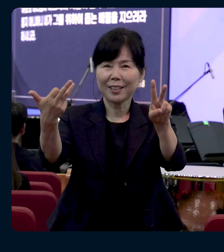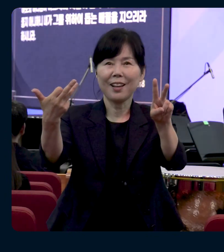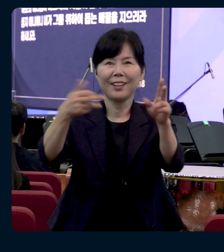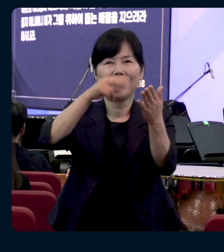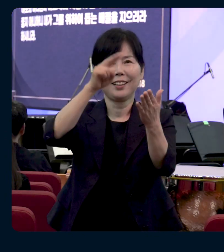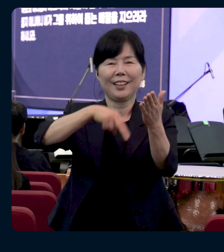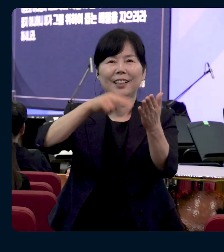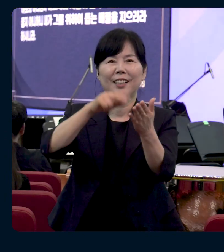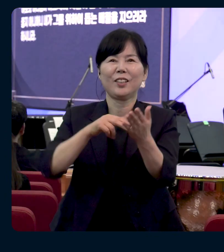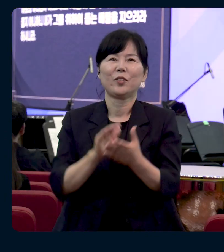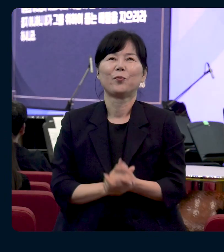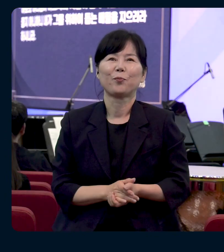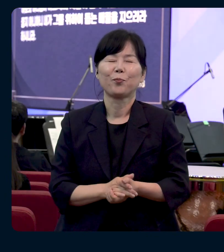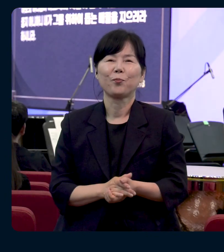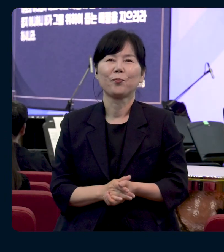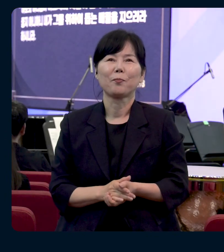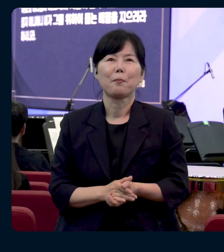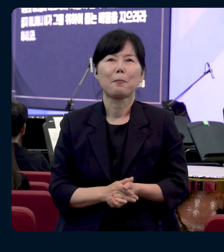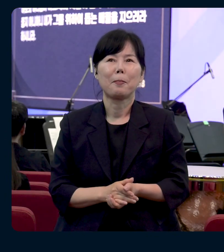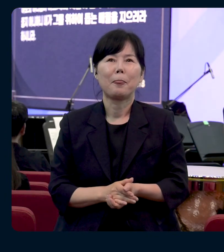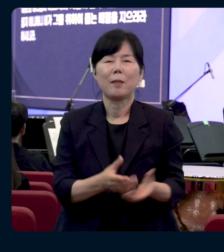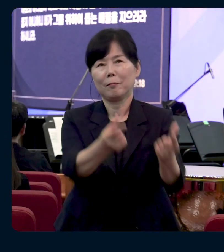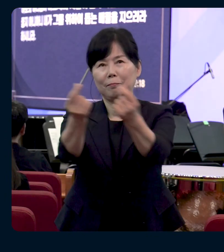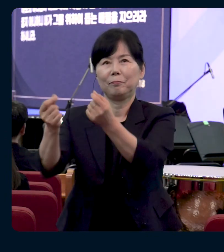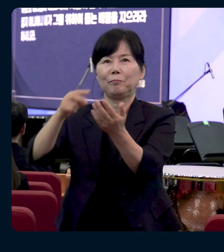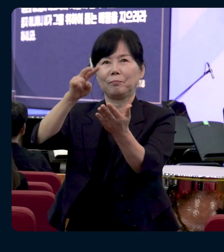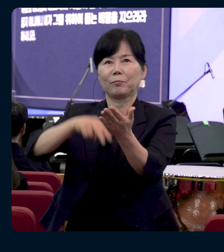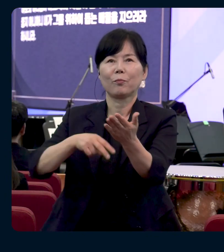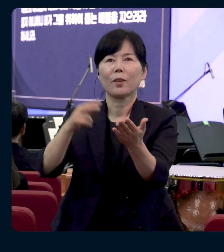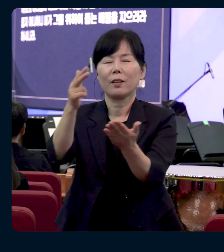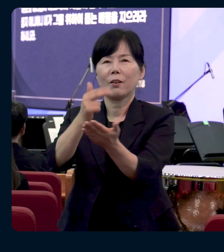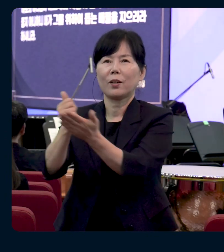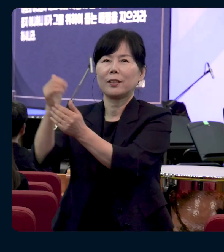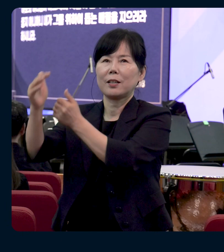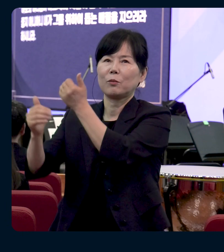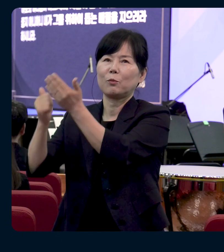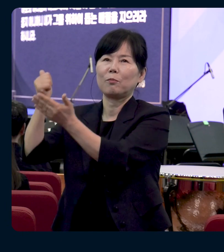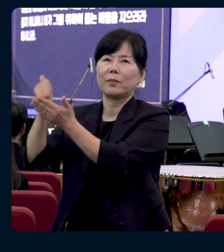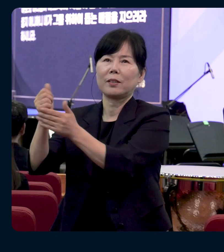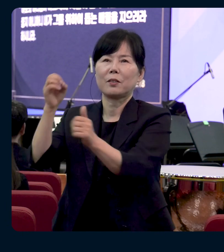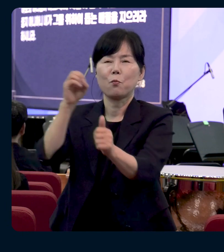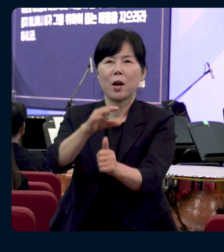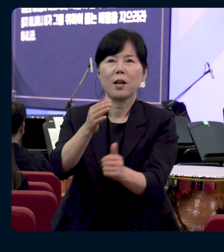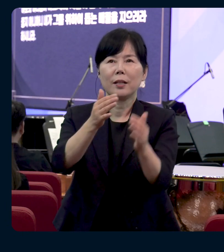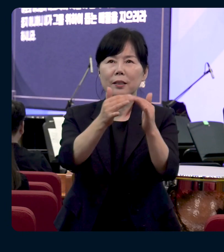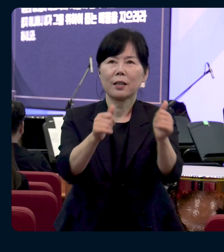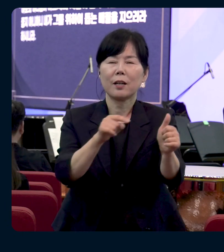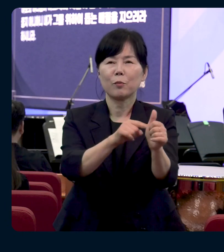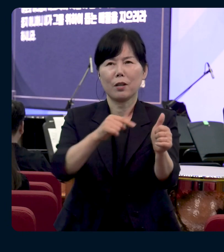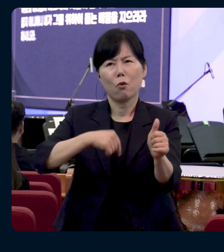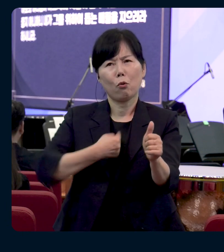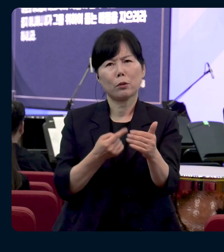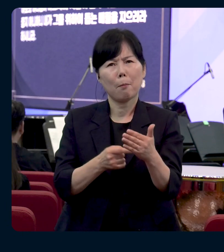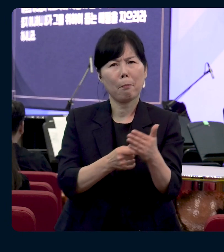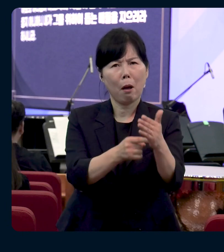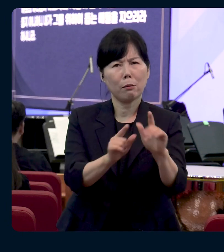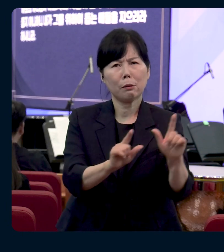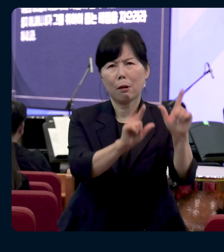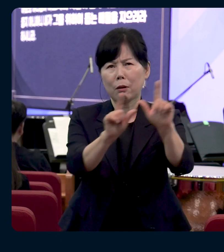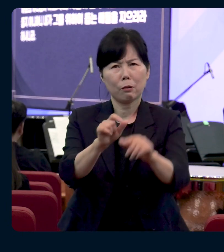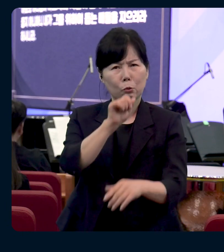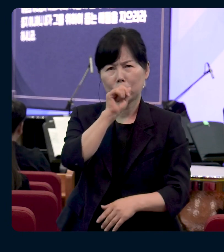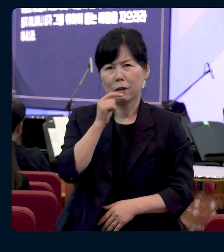함께 읽겠습니다. 창세기 2장 18절 같이 읽습니다. 여호와 하나님이 그들이 이르시되 사람이 혼자 사는